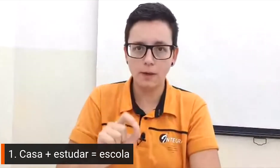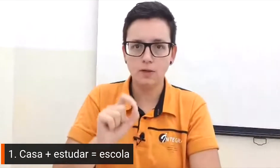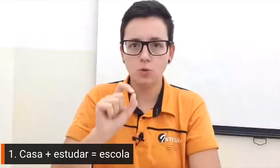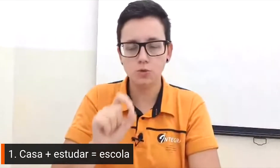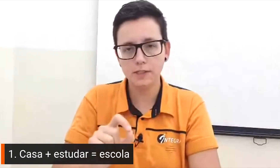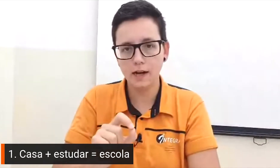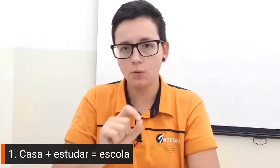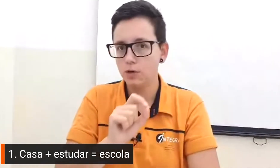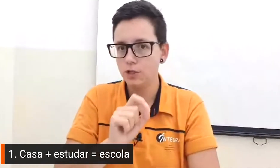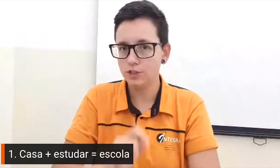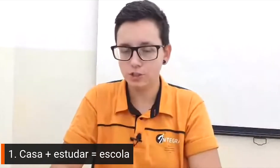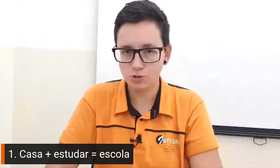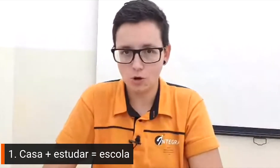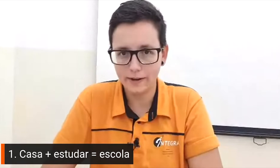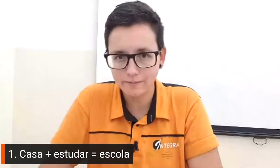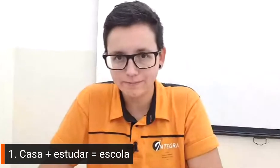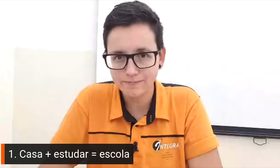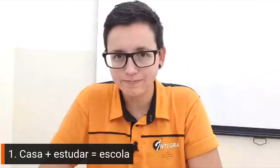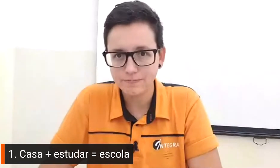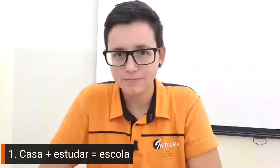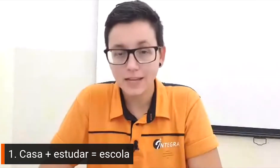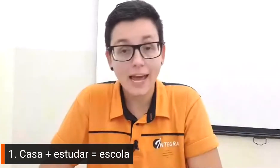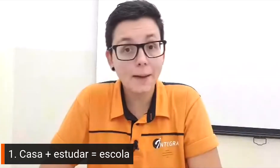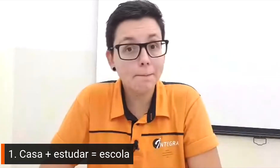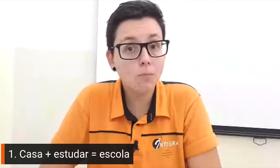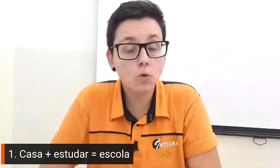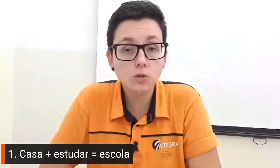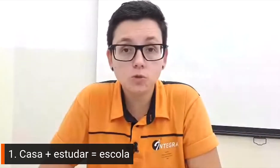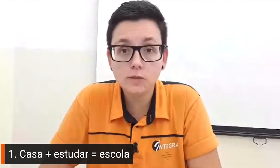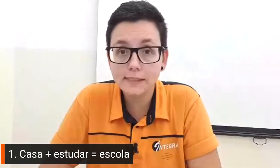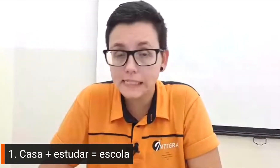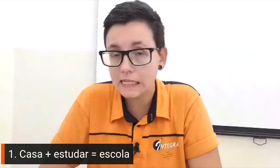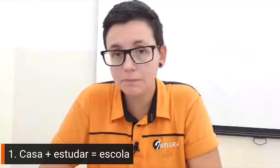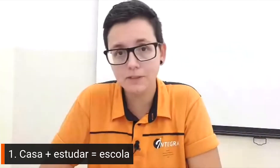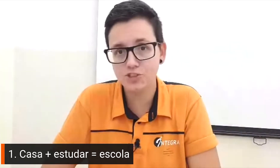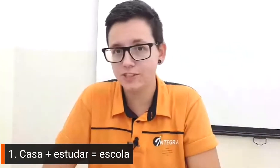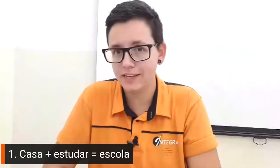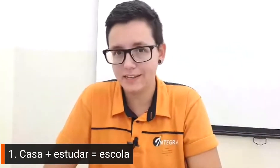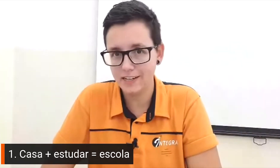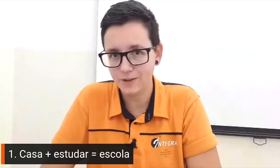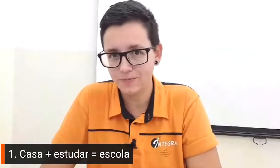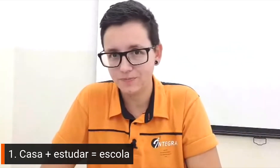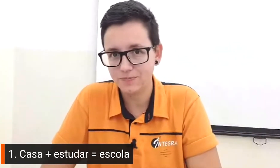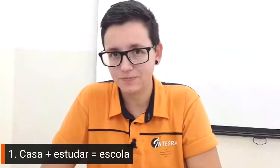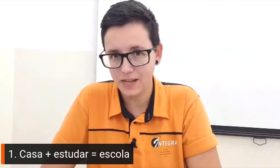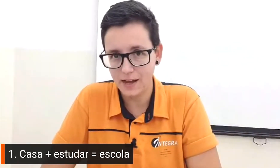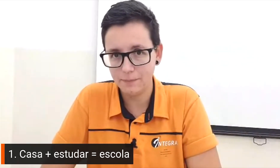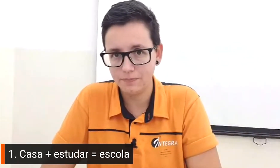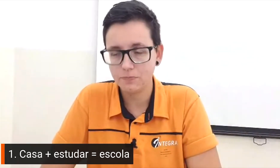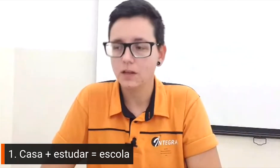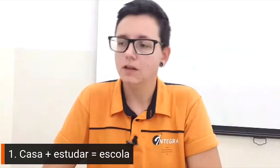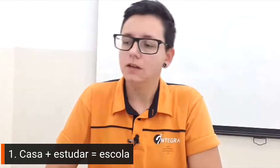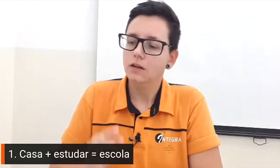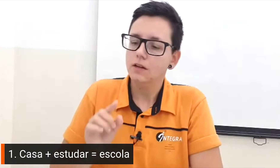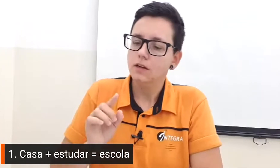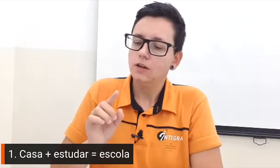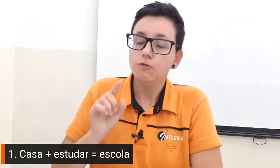o sinal de escola. É muito simples de entender, tá?